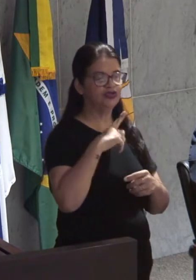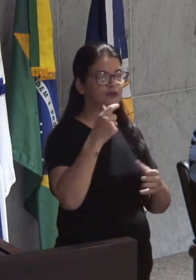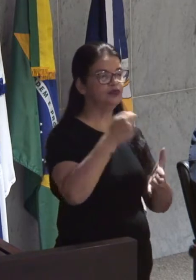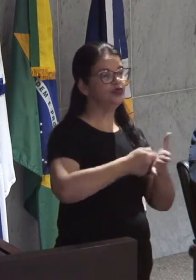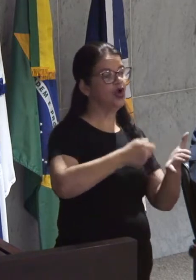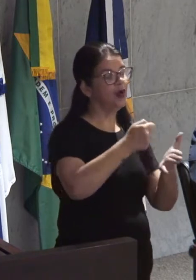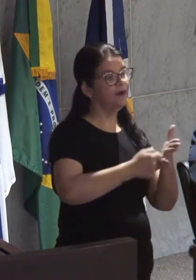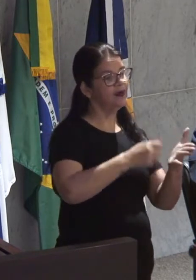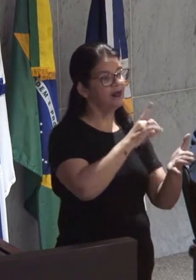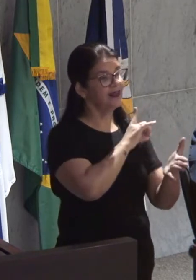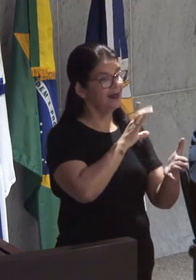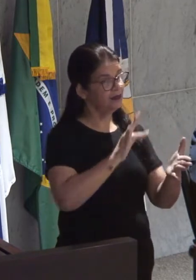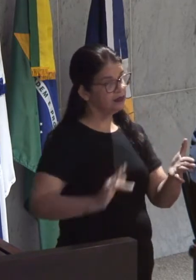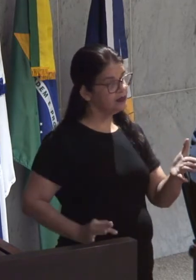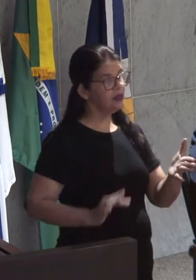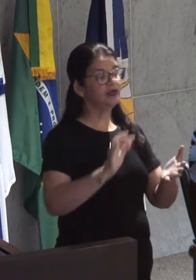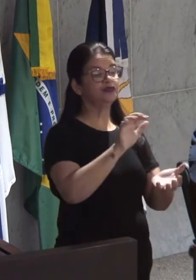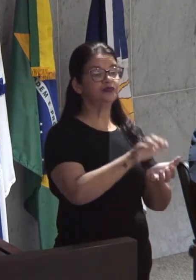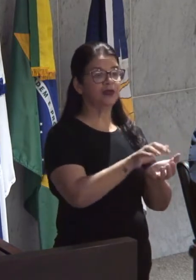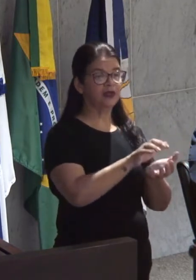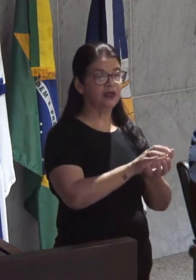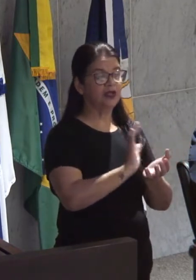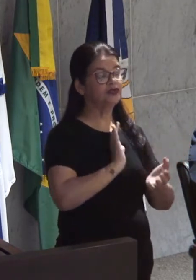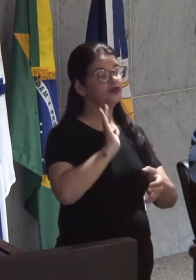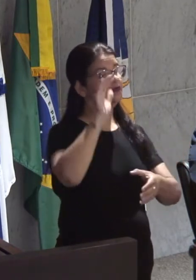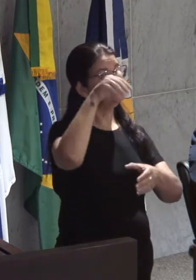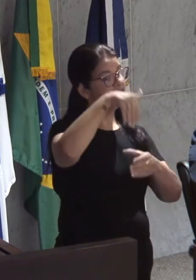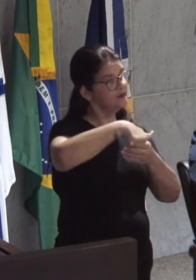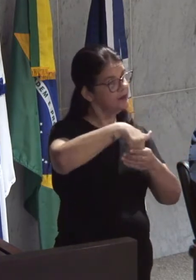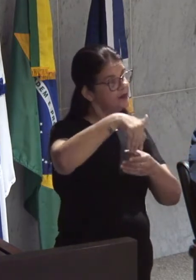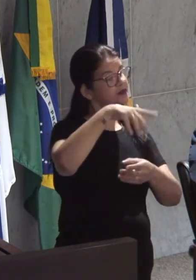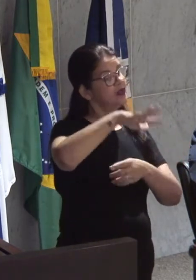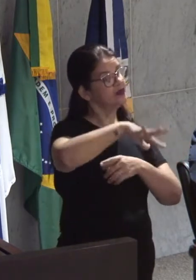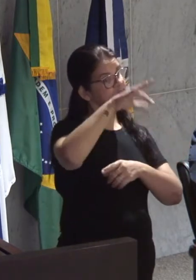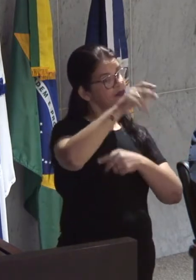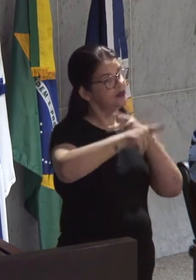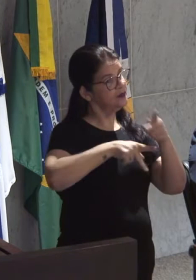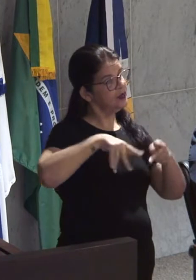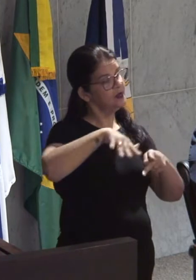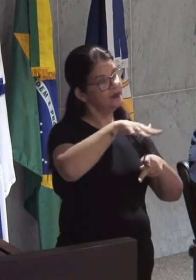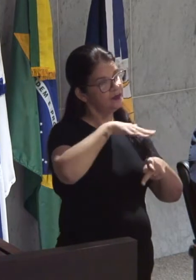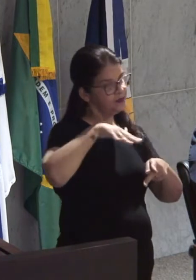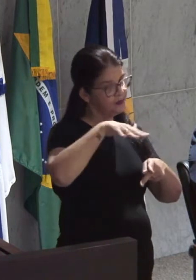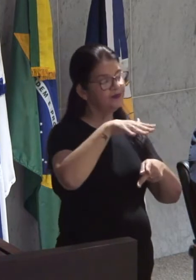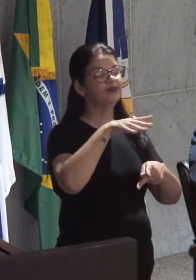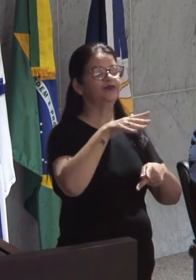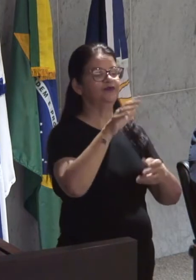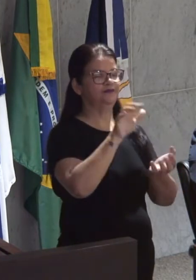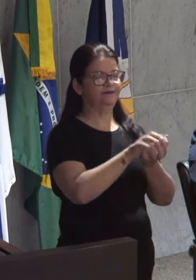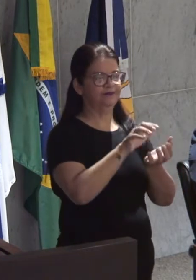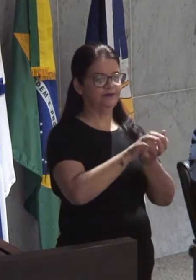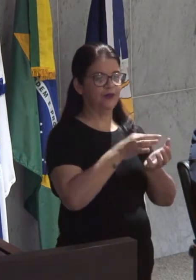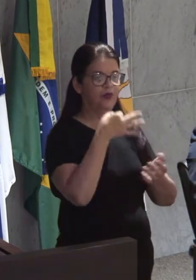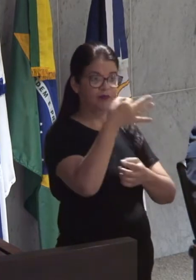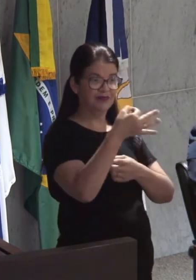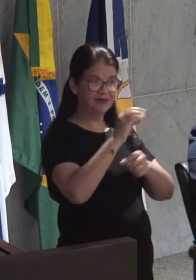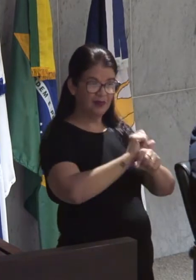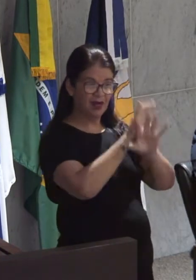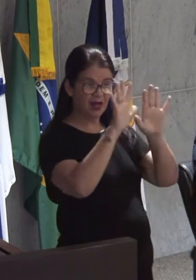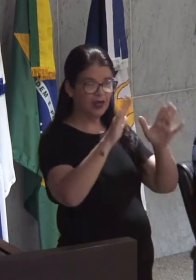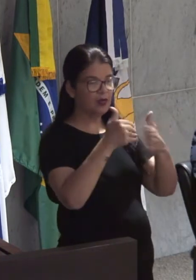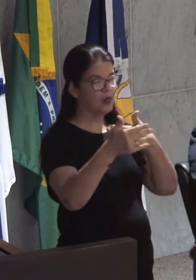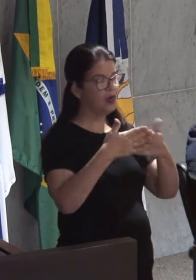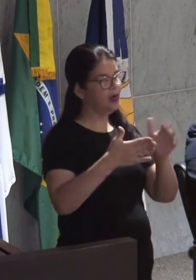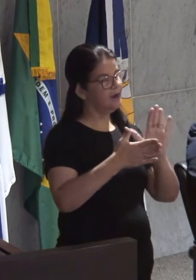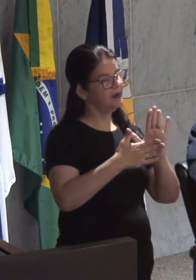cobrar dos deputados federais de Pernambuco que foram eleitos pelo povo de Pernambuco um posicionamento claro sobre qualquer proposta que tenha